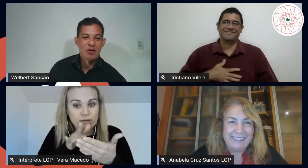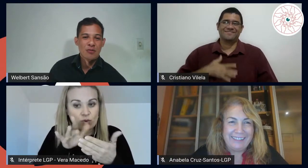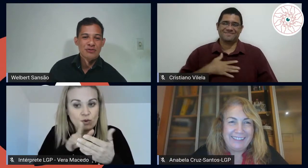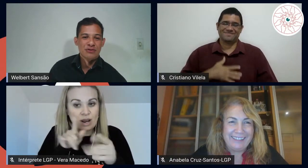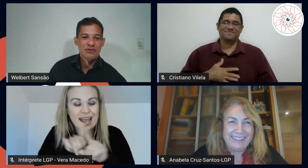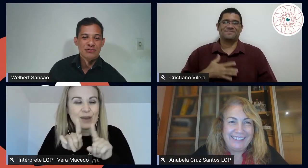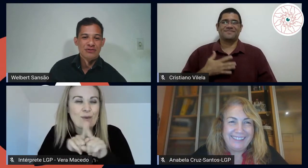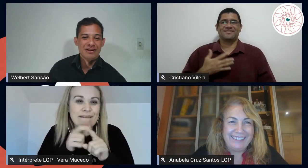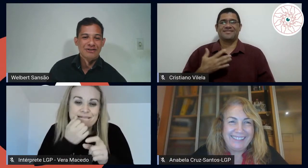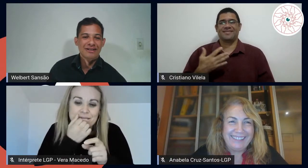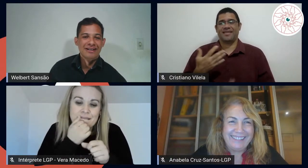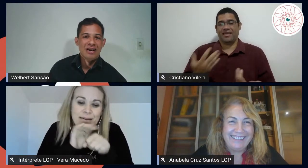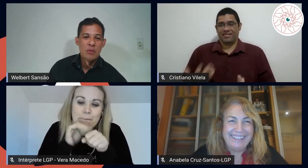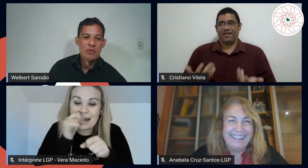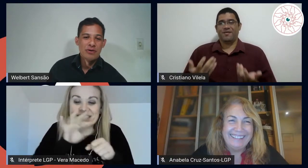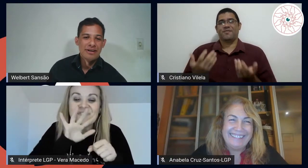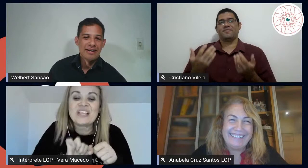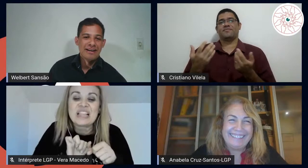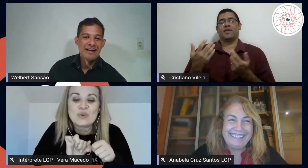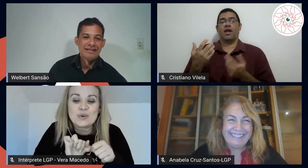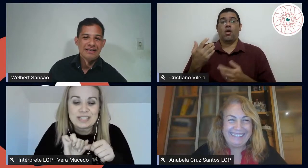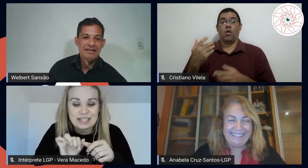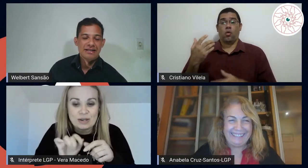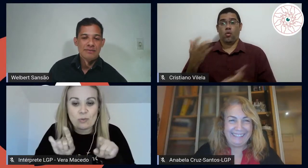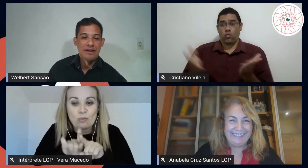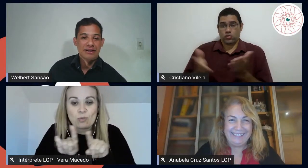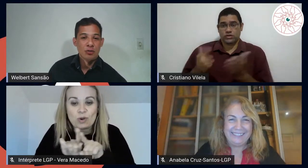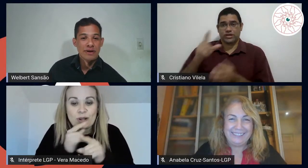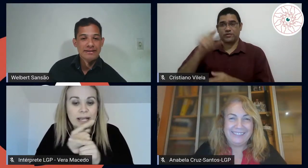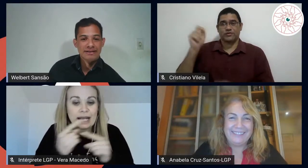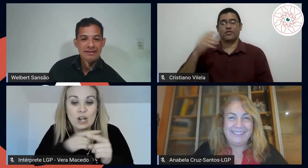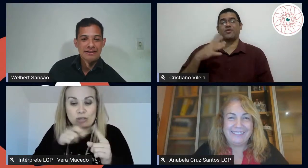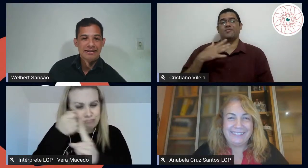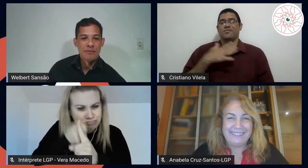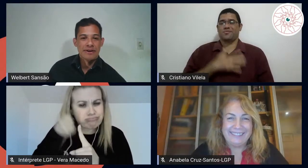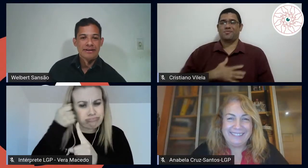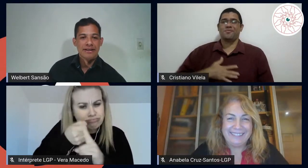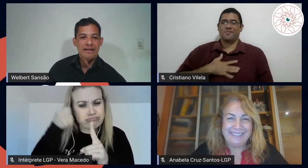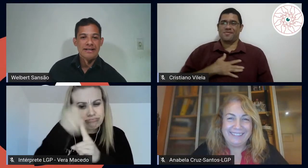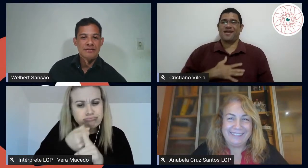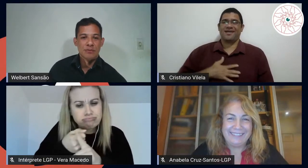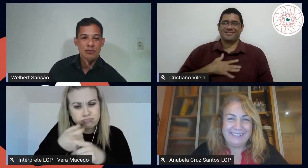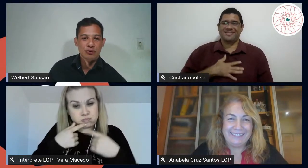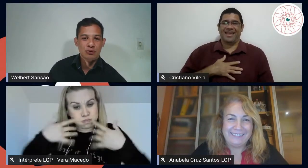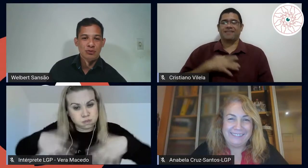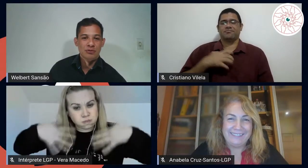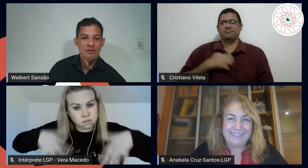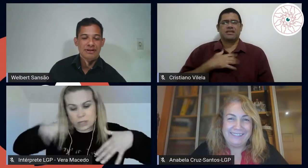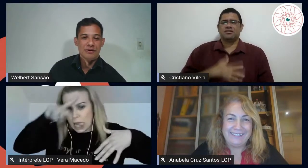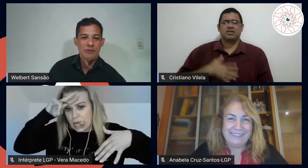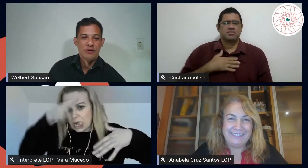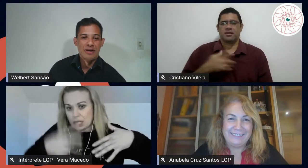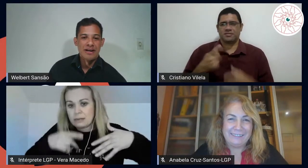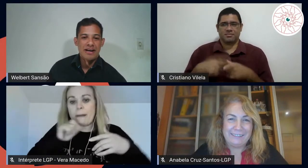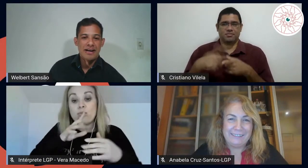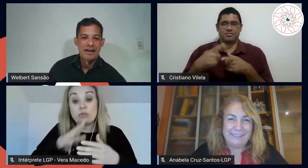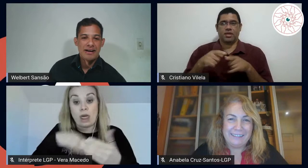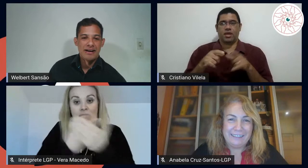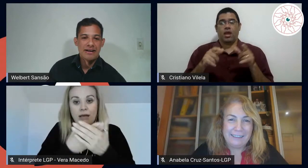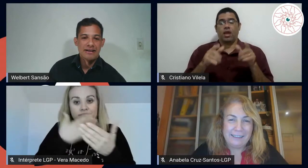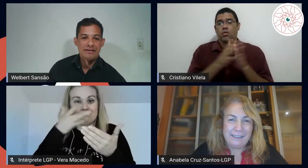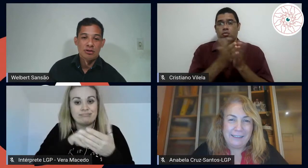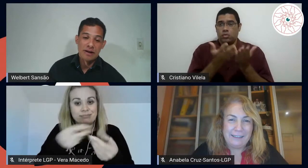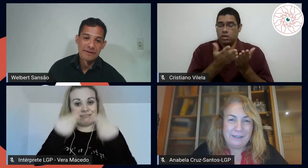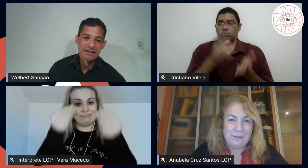um carinho especial como se fosse um filho, porque a gente batalhou bastante, né, para ter esse produto tão